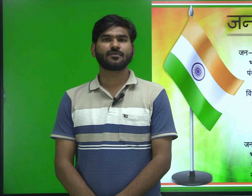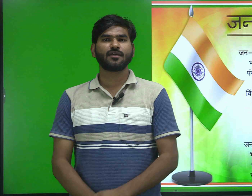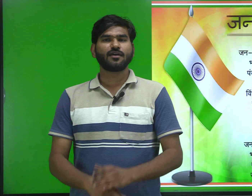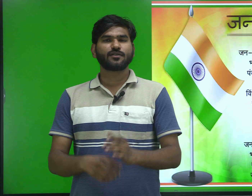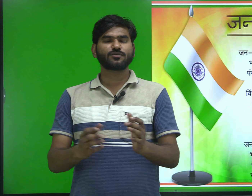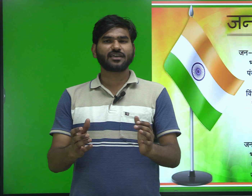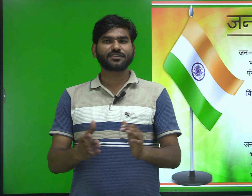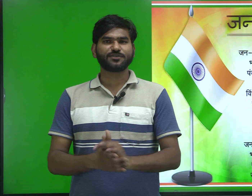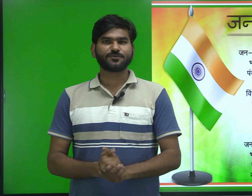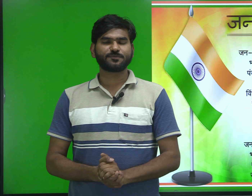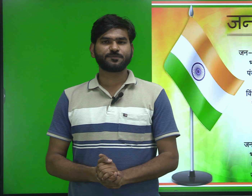तो साथियों,